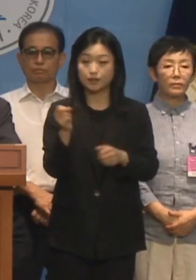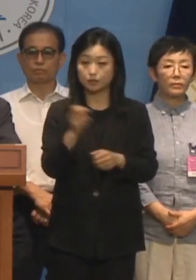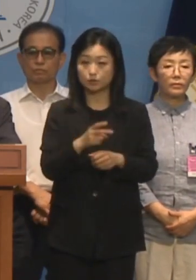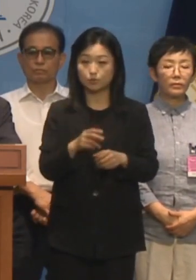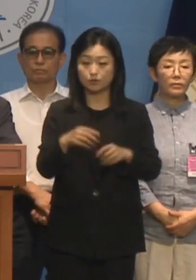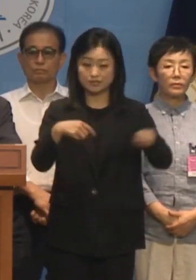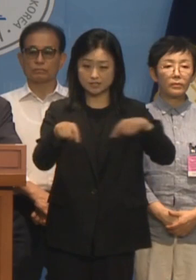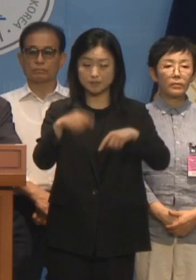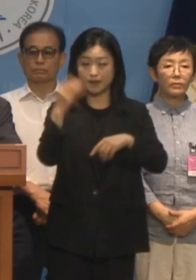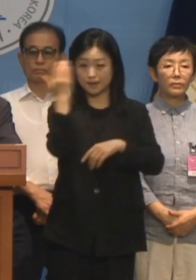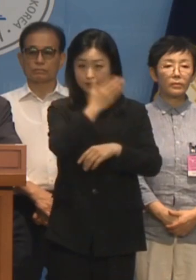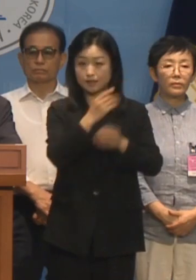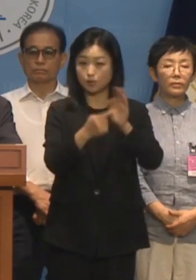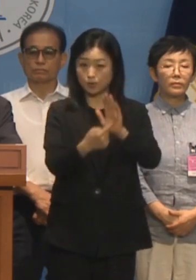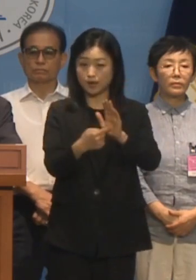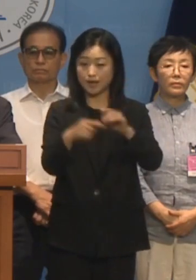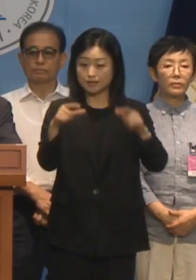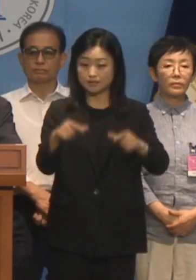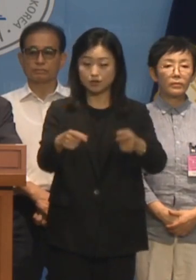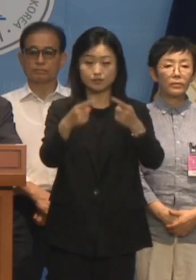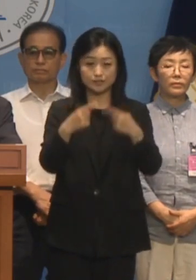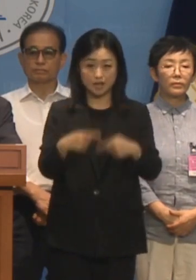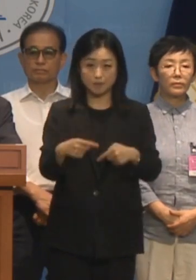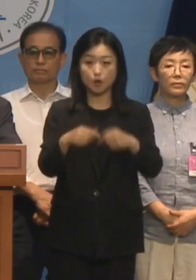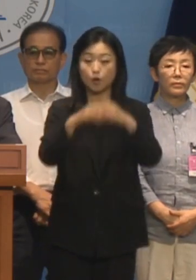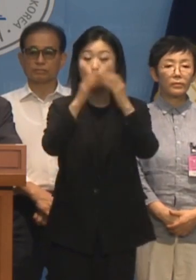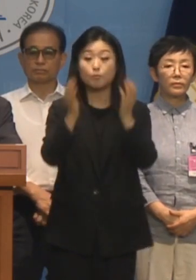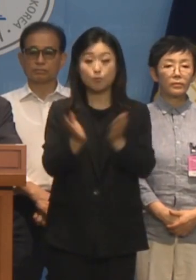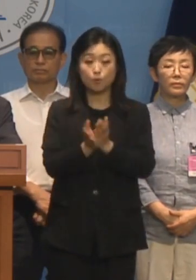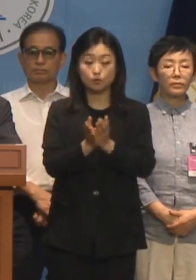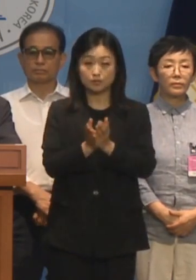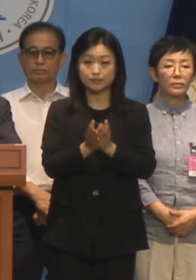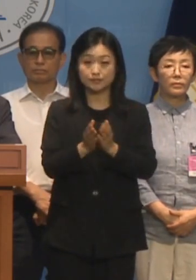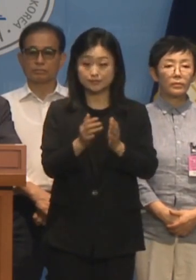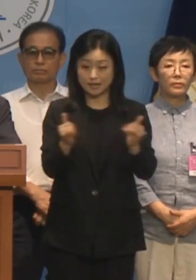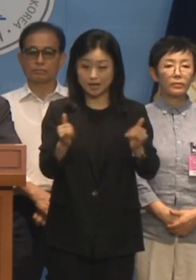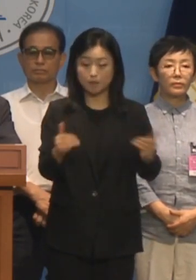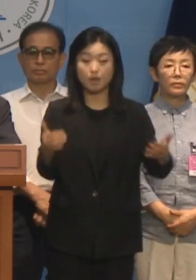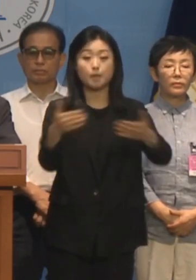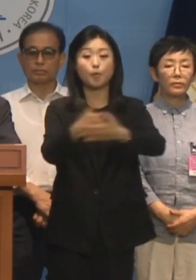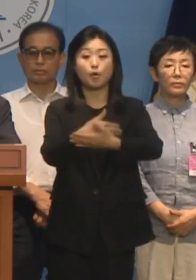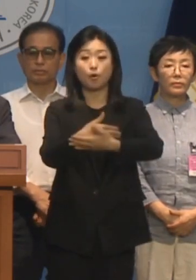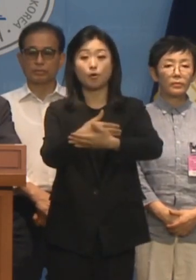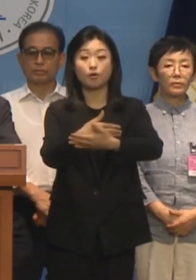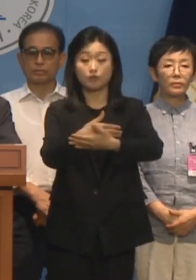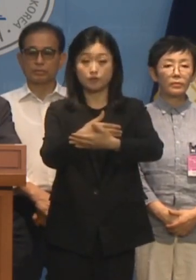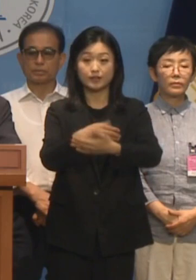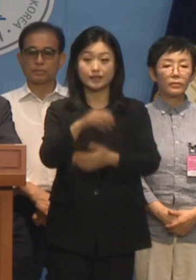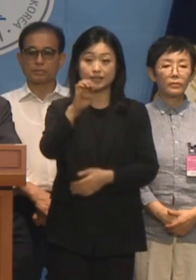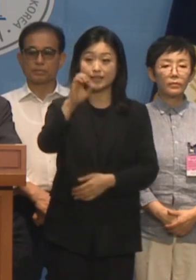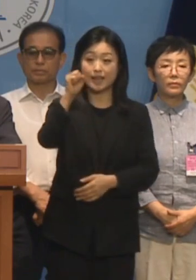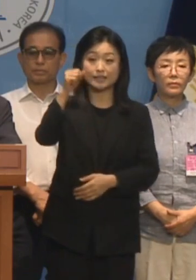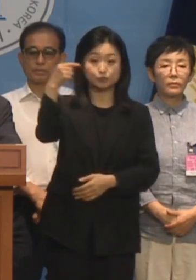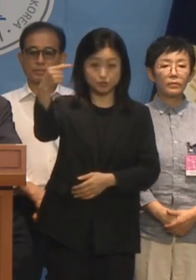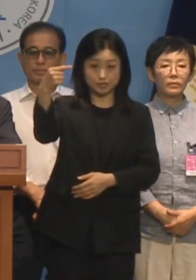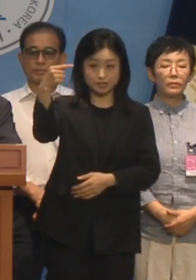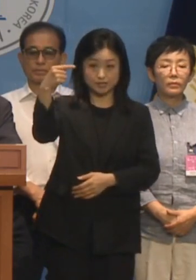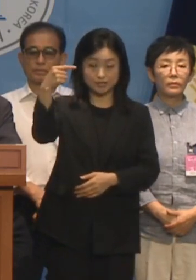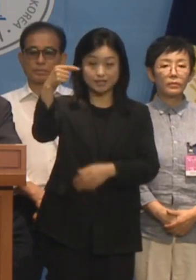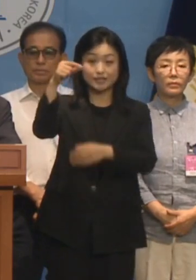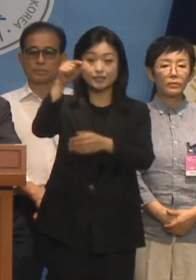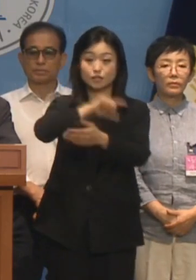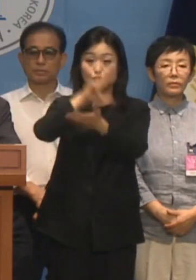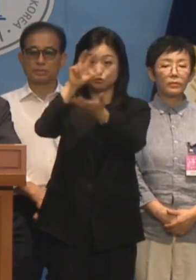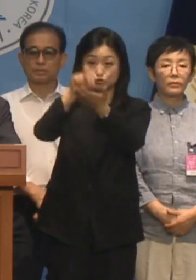투명성, 그리고 지역사회 참여와 모든 이해관계자 포용이라는 ESG 의제, 이것의